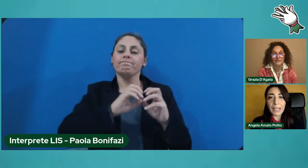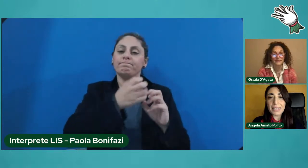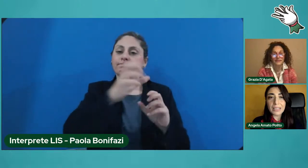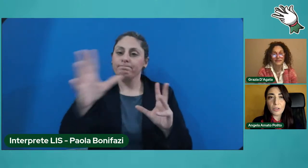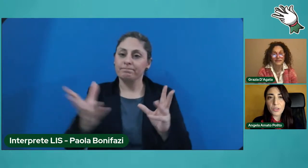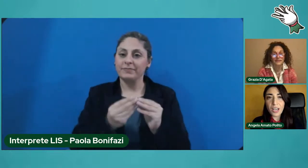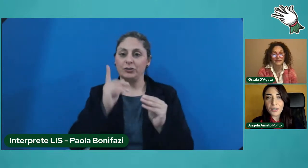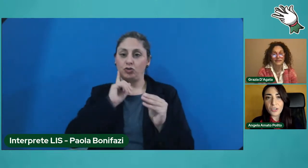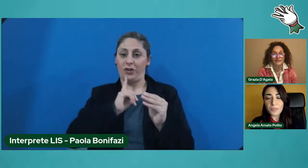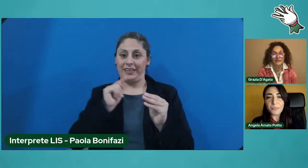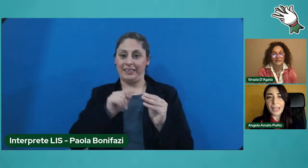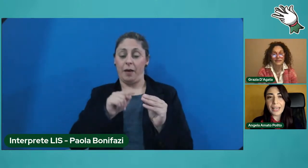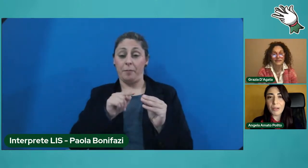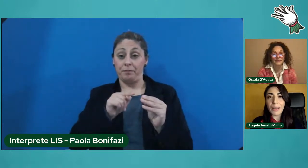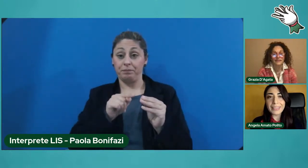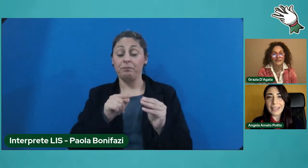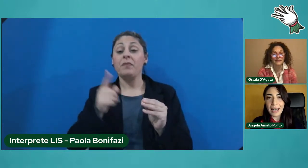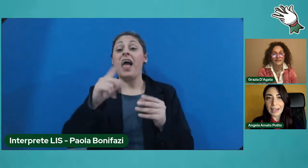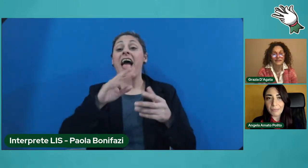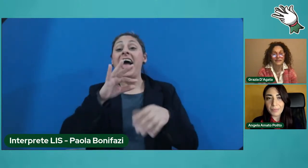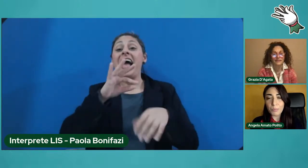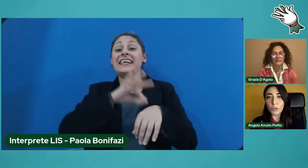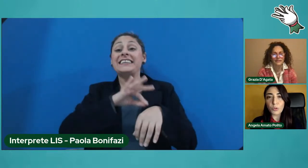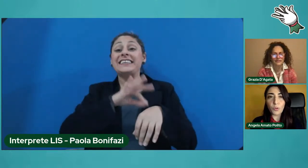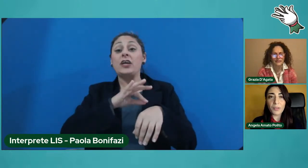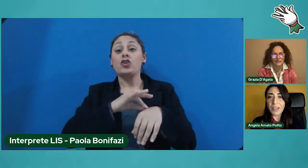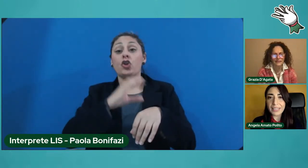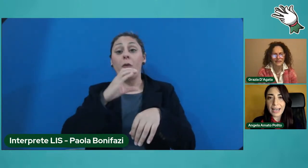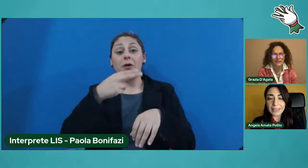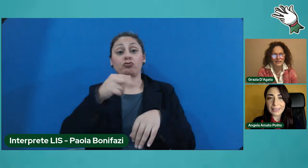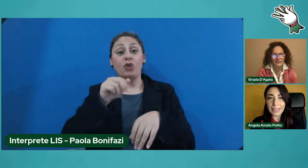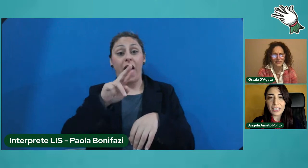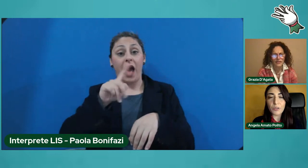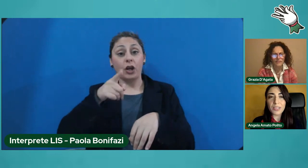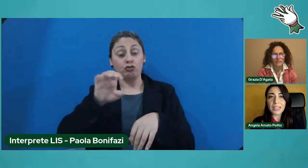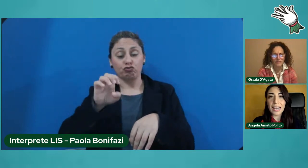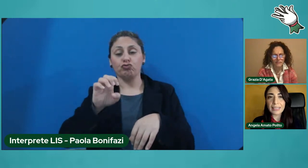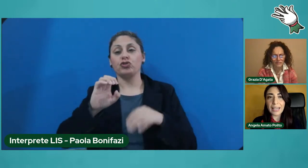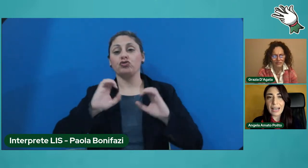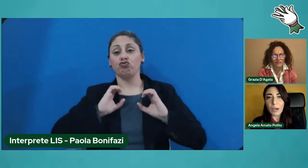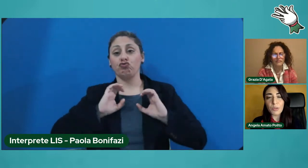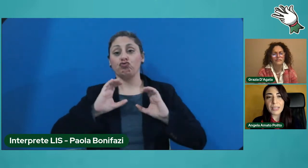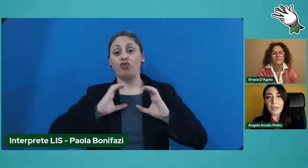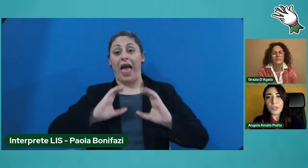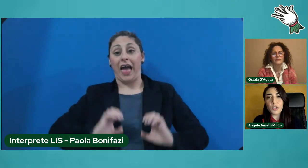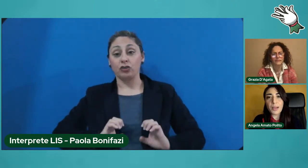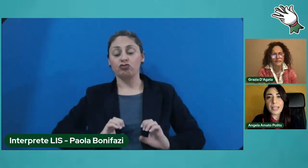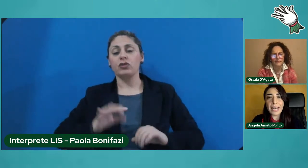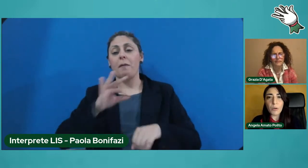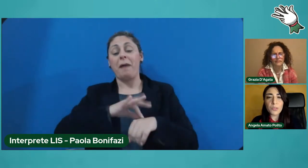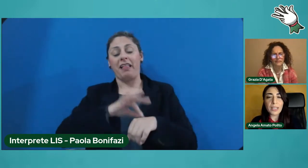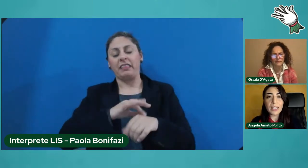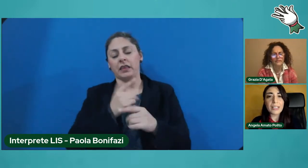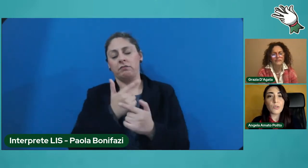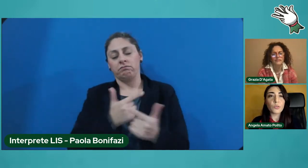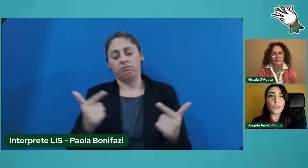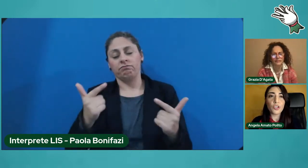La sindrome CHARGE è una malattia rara, è molto invalidante, è considerata una delle principali cause di